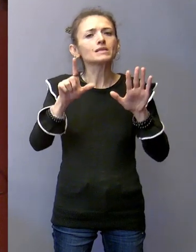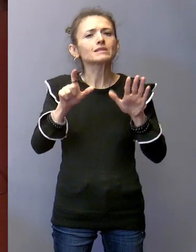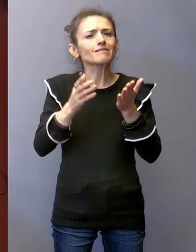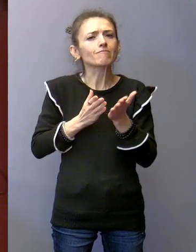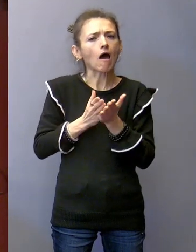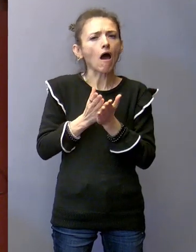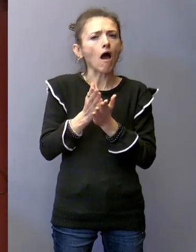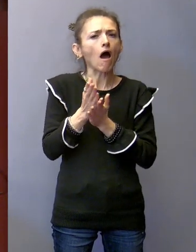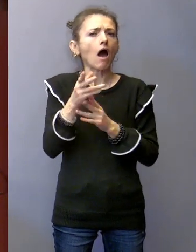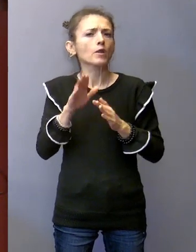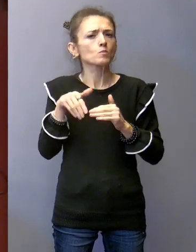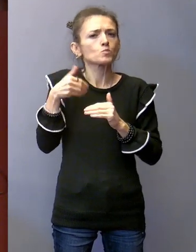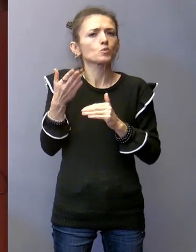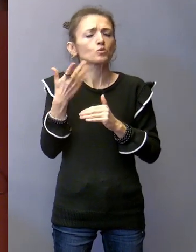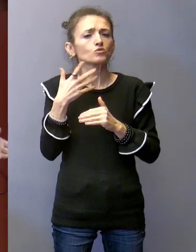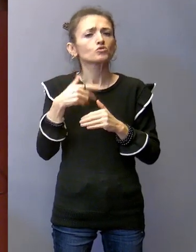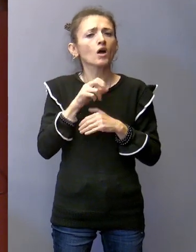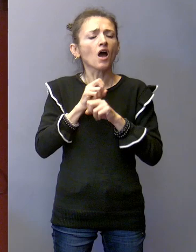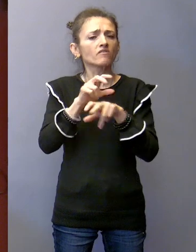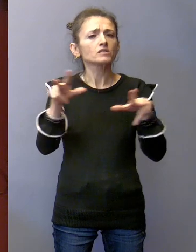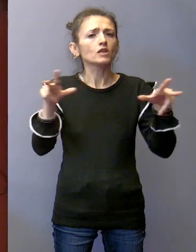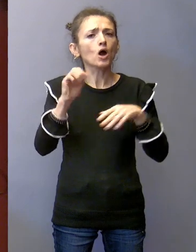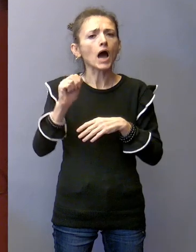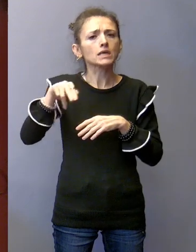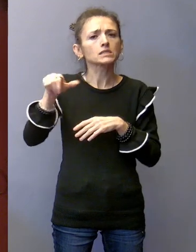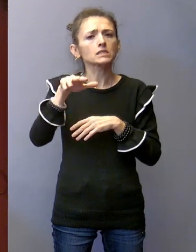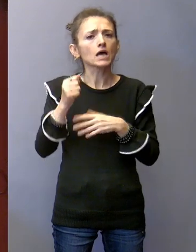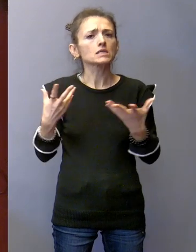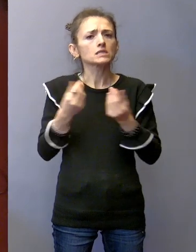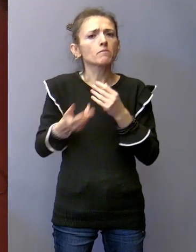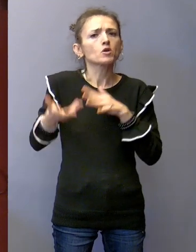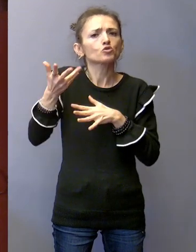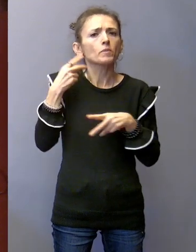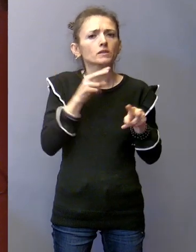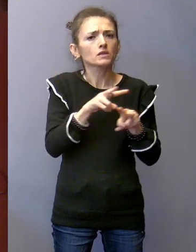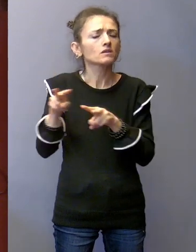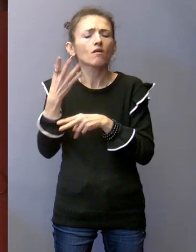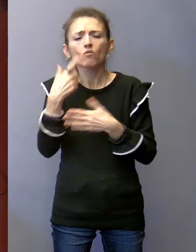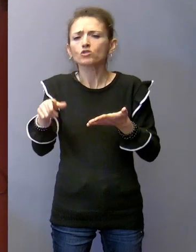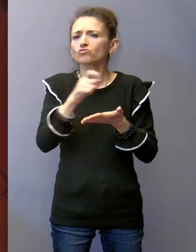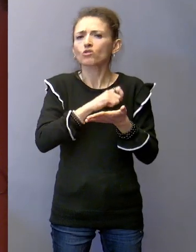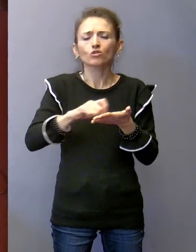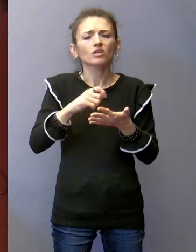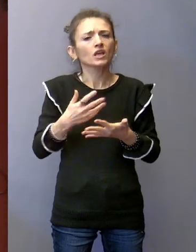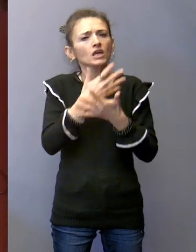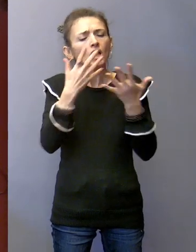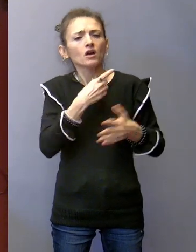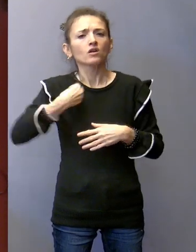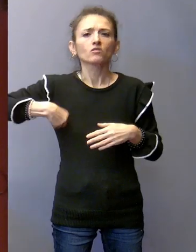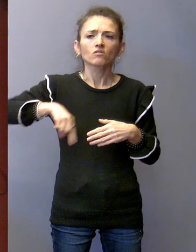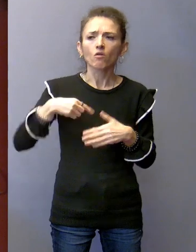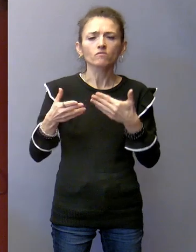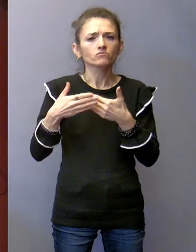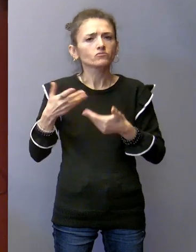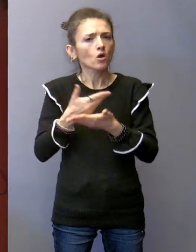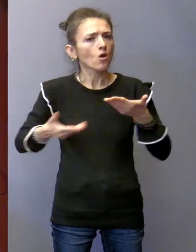abbiamo anche fatto un comunicato Ansa congiunto con la Soprintendenza per sottolineare a maggior ragione la vicinanza e la